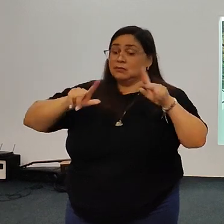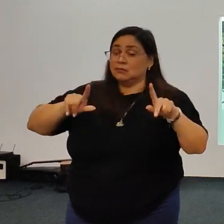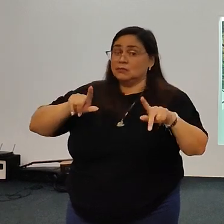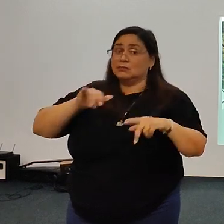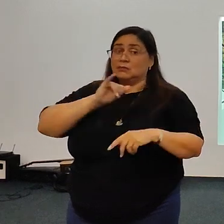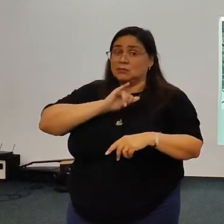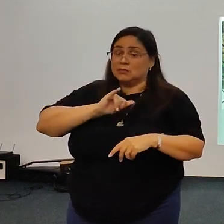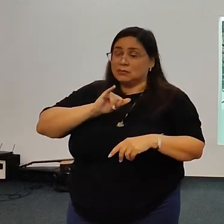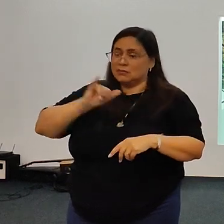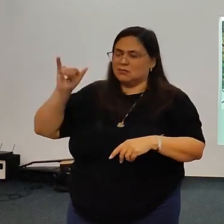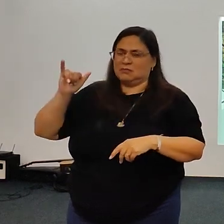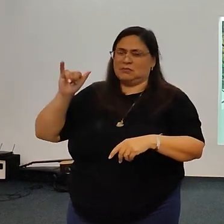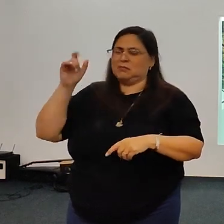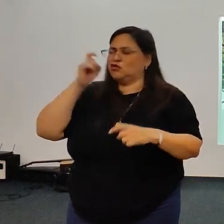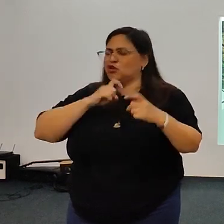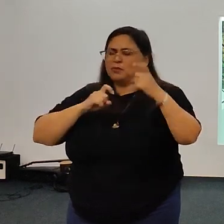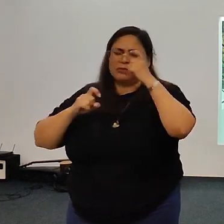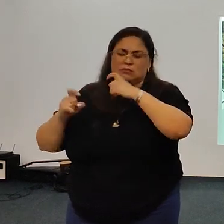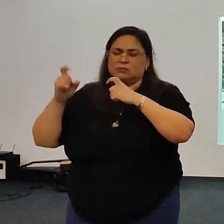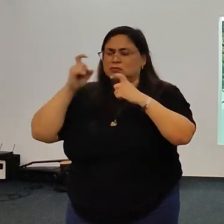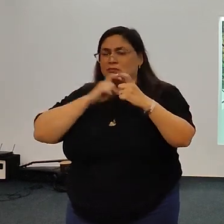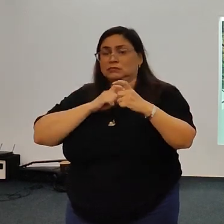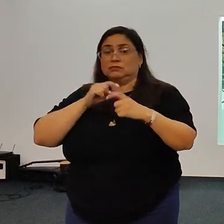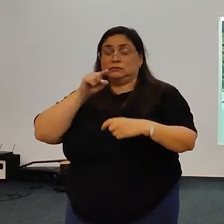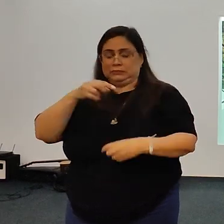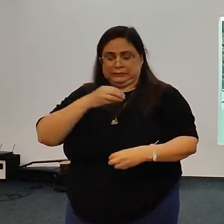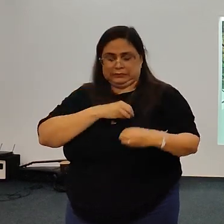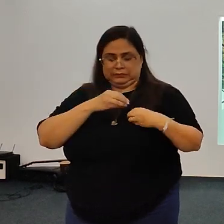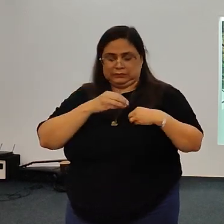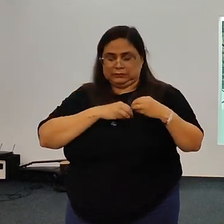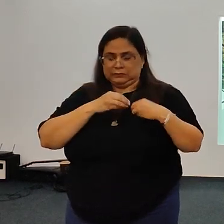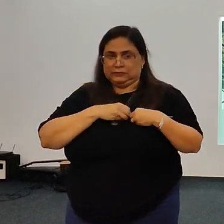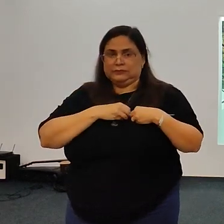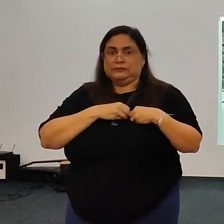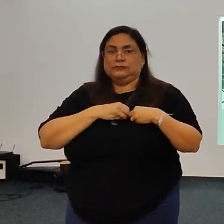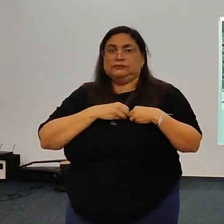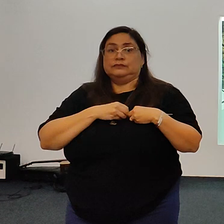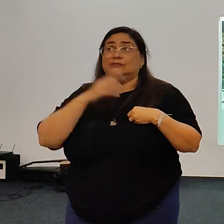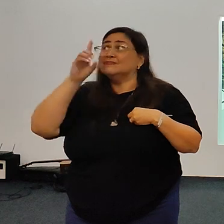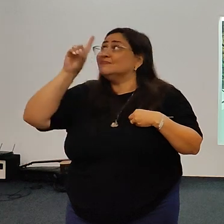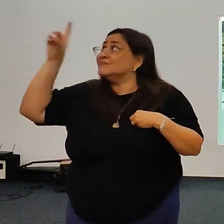coisa é você dizer mentiras, uma coisa é você pecar, outra coisa é você fazer